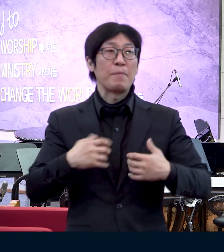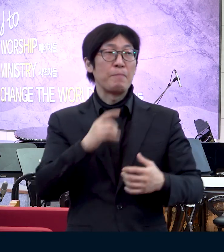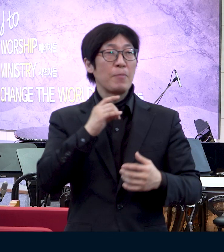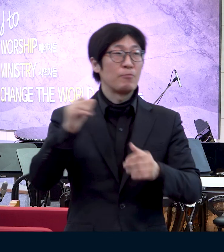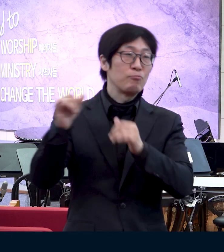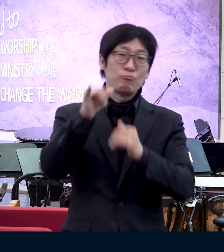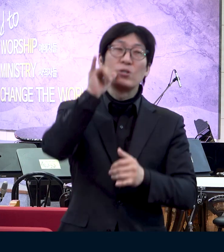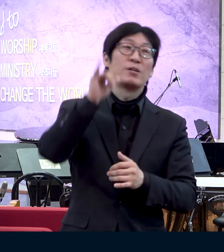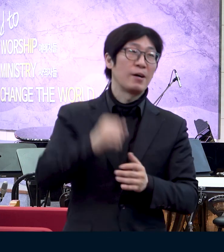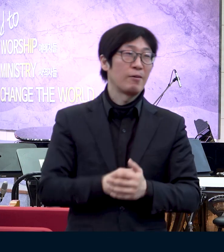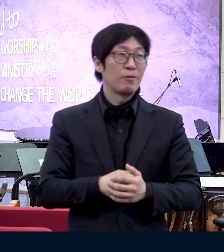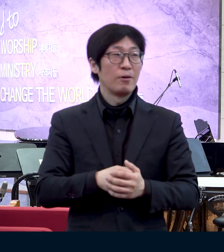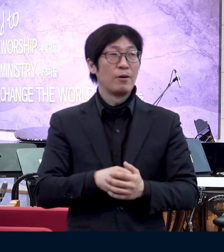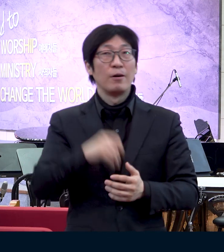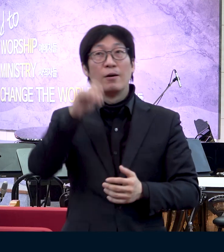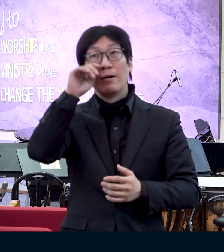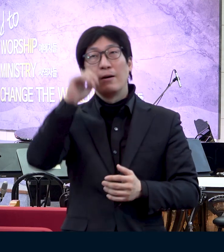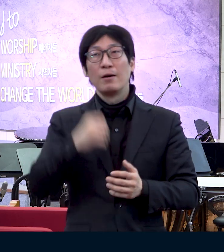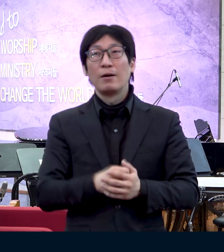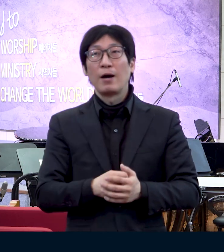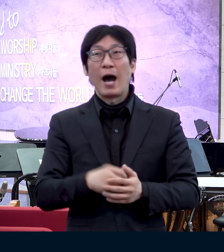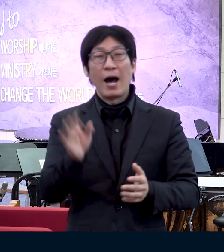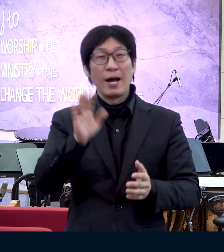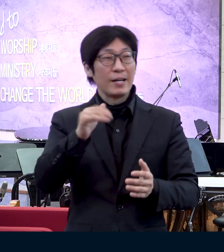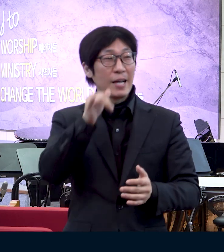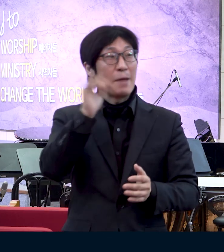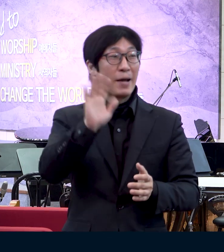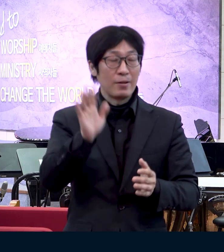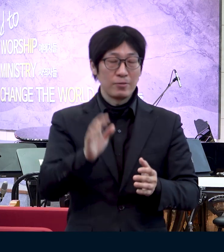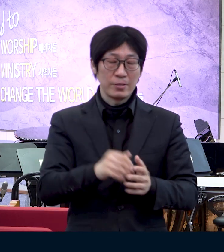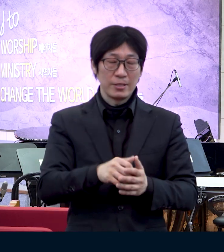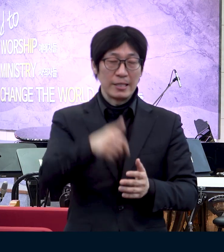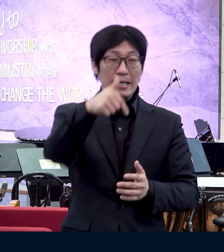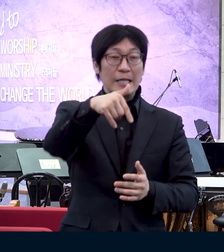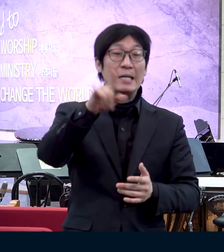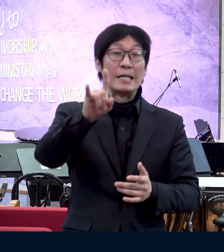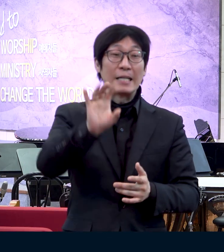들어갔어요. 여러분, 미국 고등학교의 깽단은 무시무시합니다.